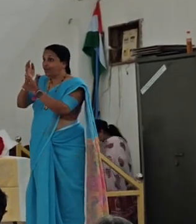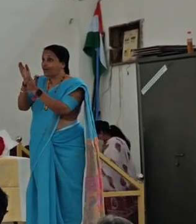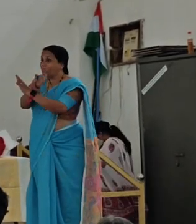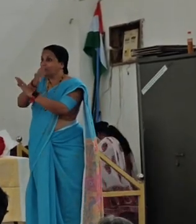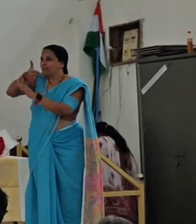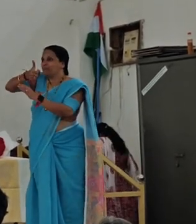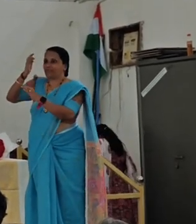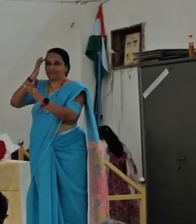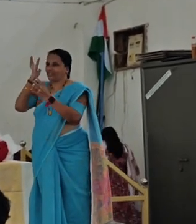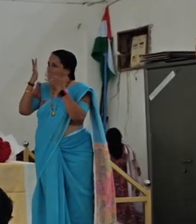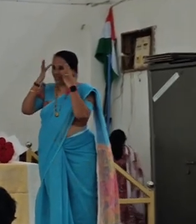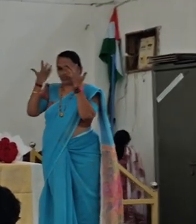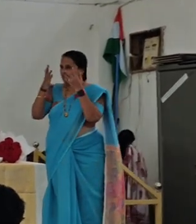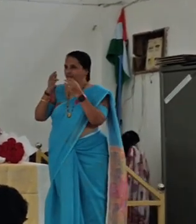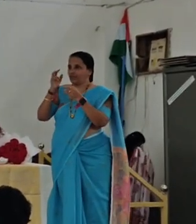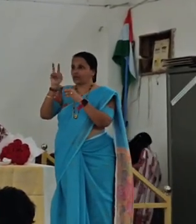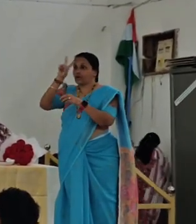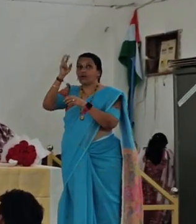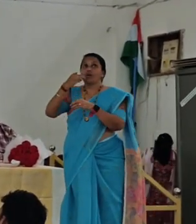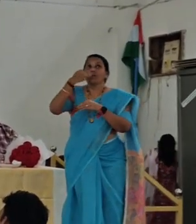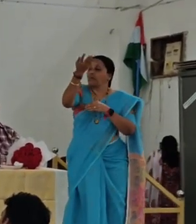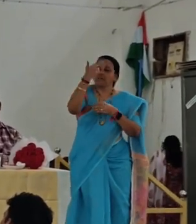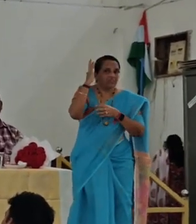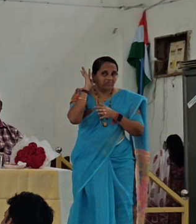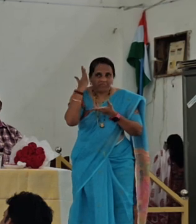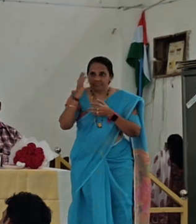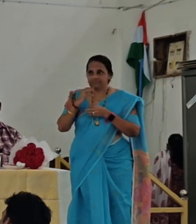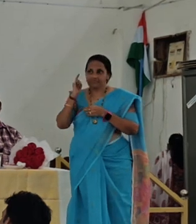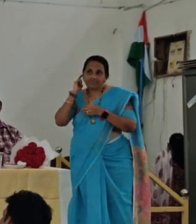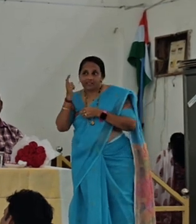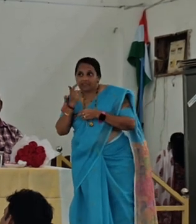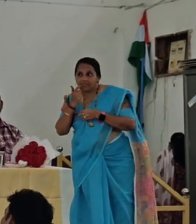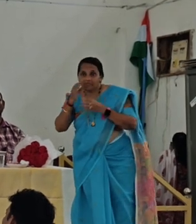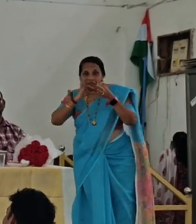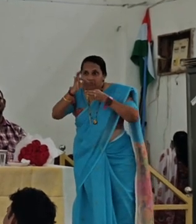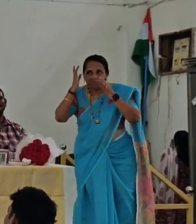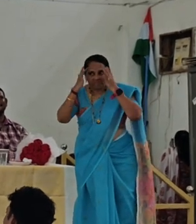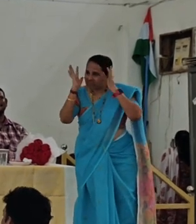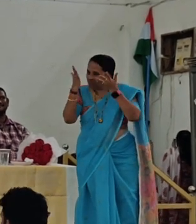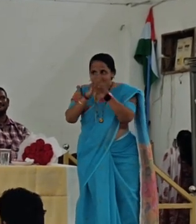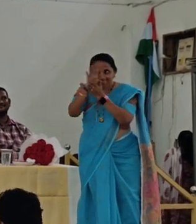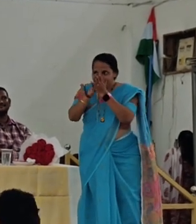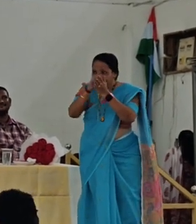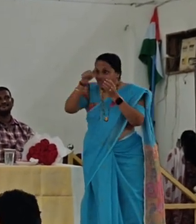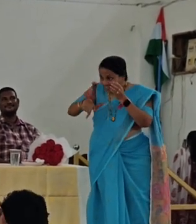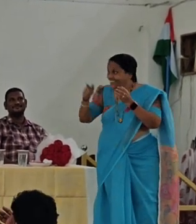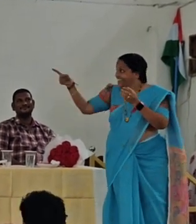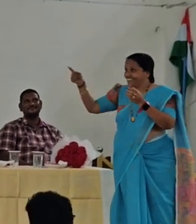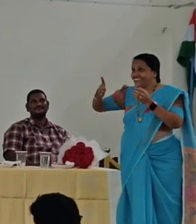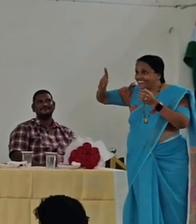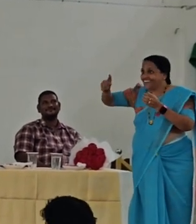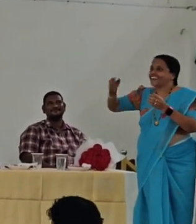ఎప్పుడు మనము ప్రభుత్వ పరంగా ఇప్పుడు నిర్వహించలేదు. ఈ ప్రభుత్వం వచ్చిన తర్వాత